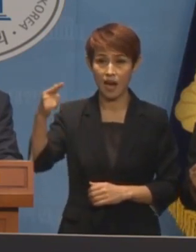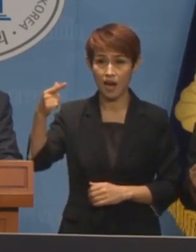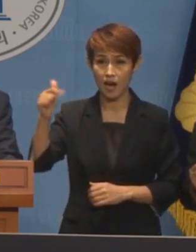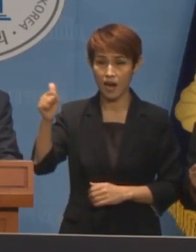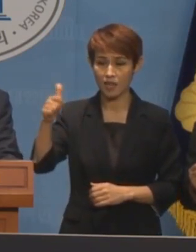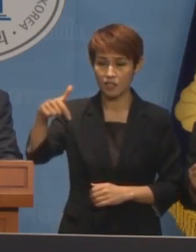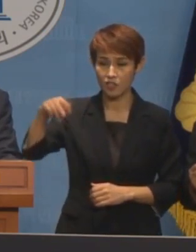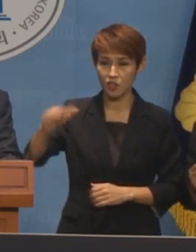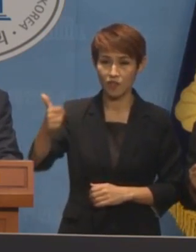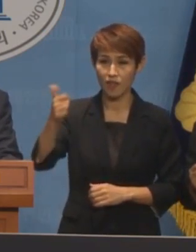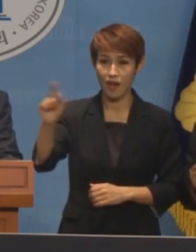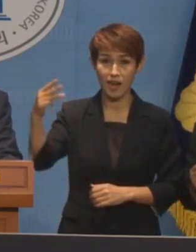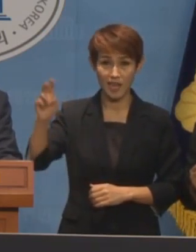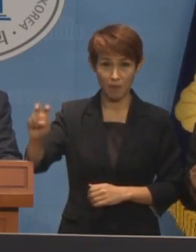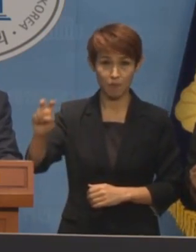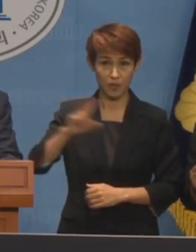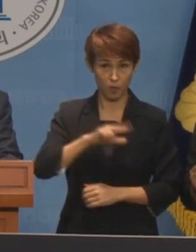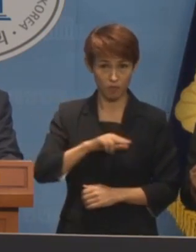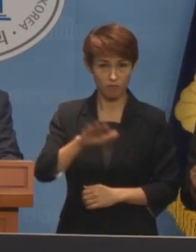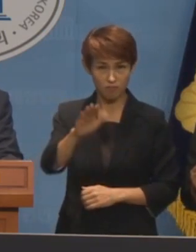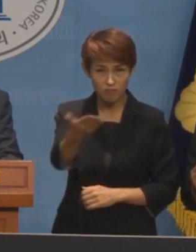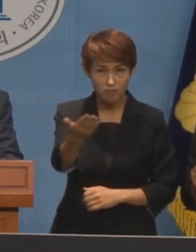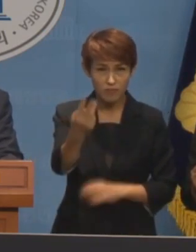의원은 전 국민 앞에